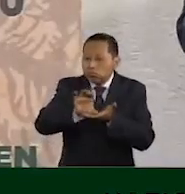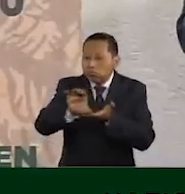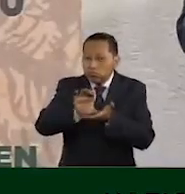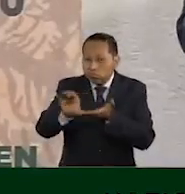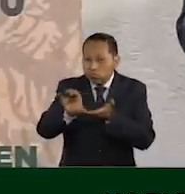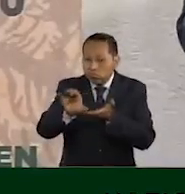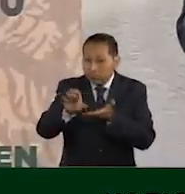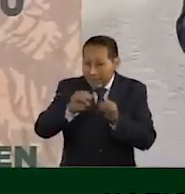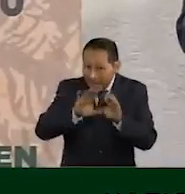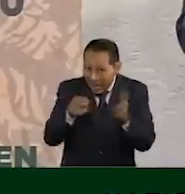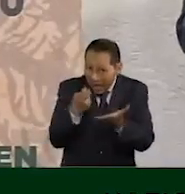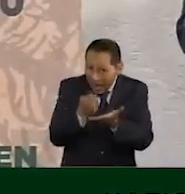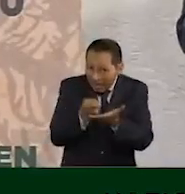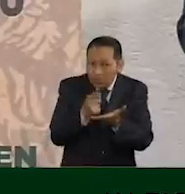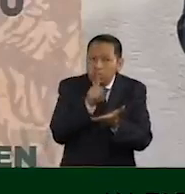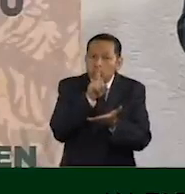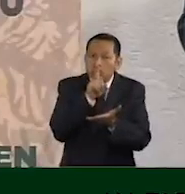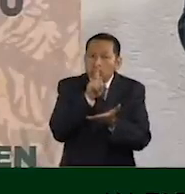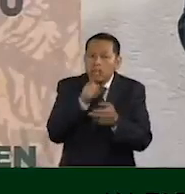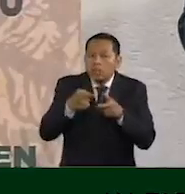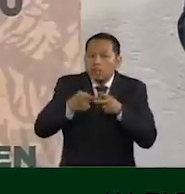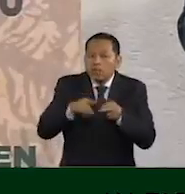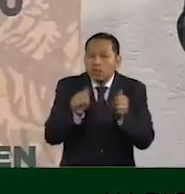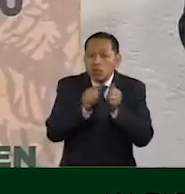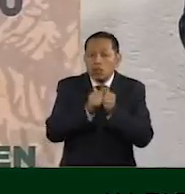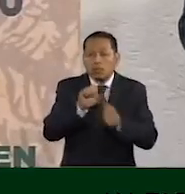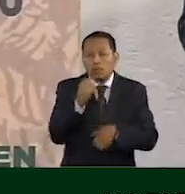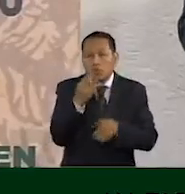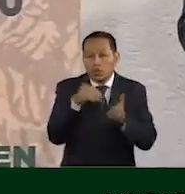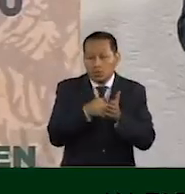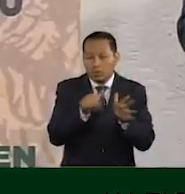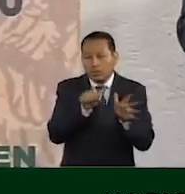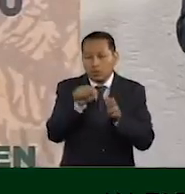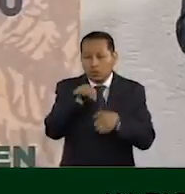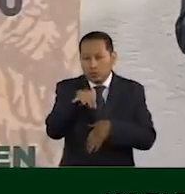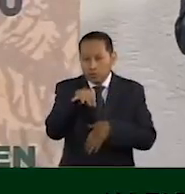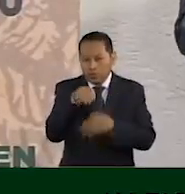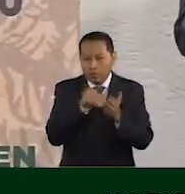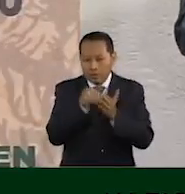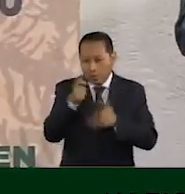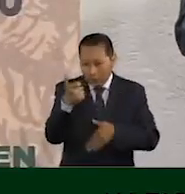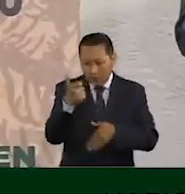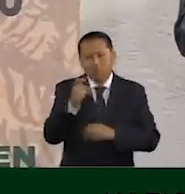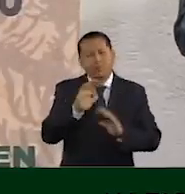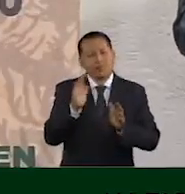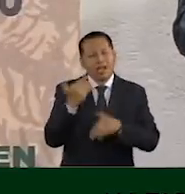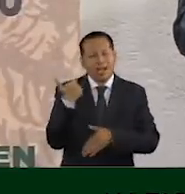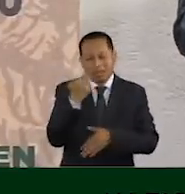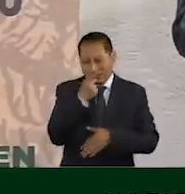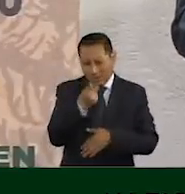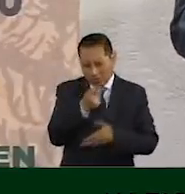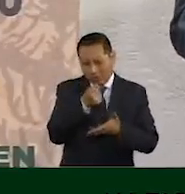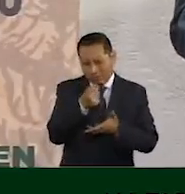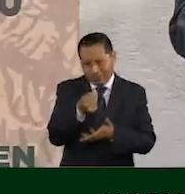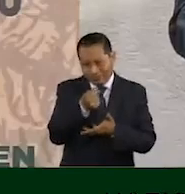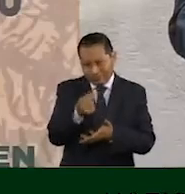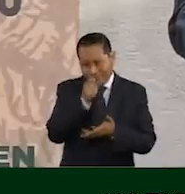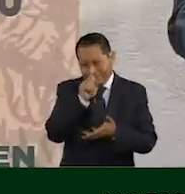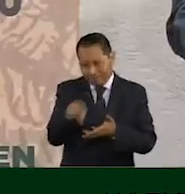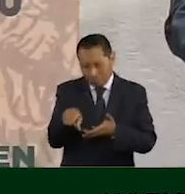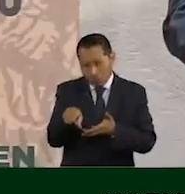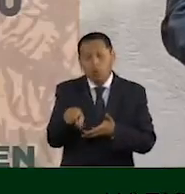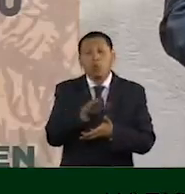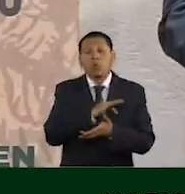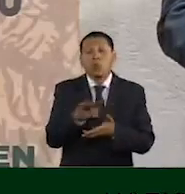el Bienestar, el cual arrancaría con 64.619 millones de pesos, como ya se financió, ya se señaló, financiado